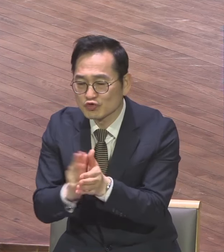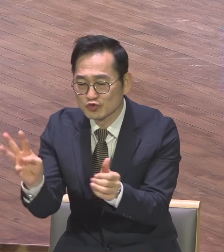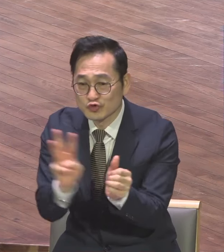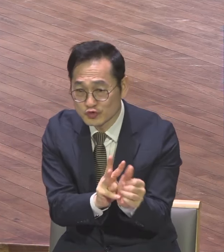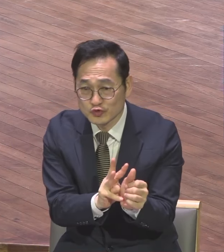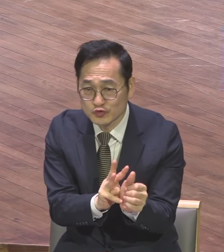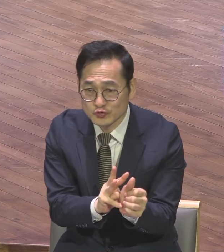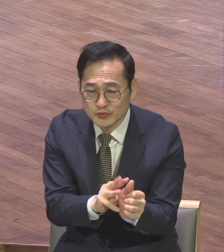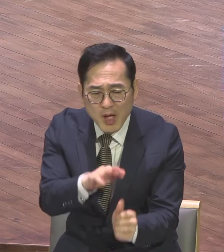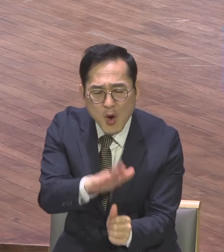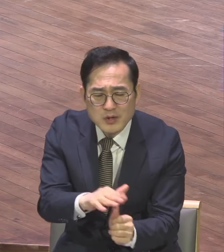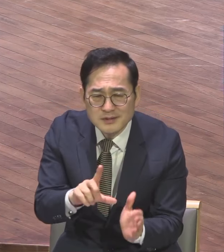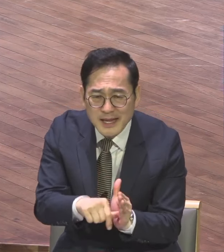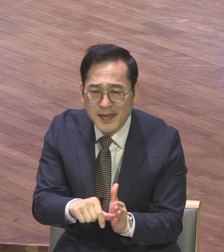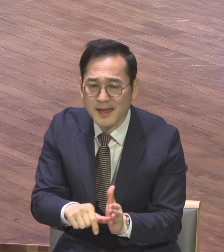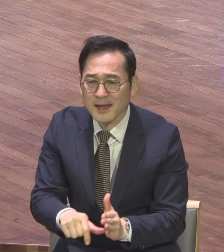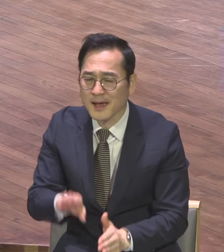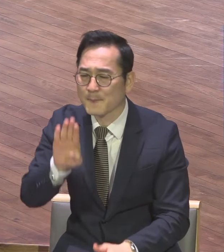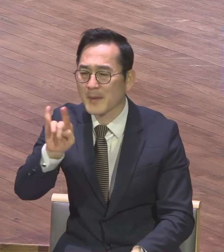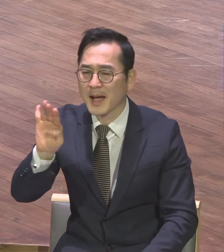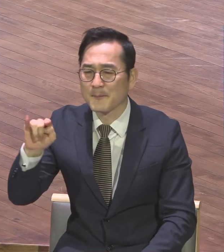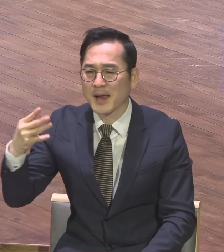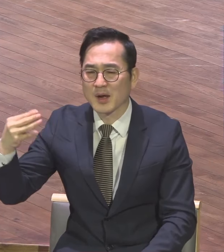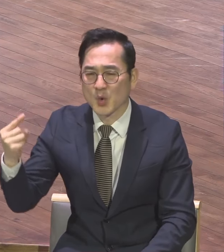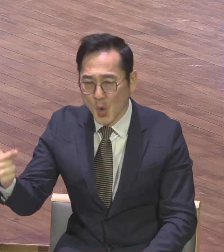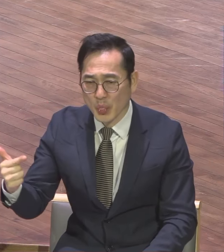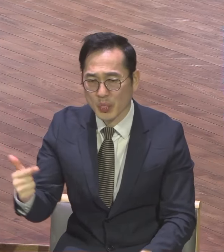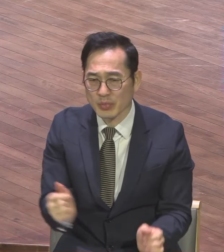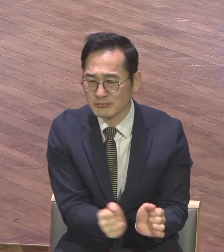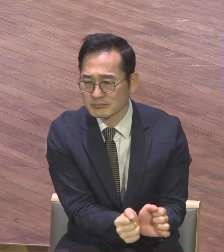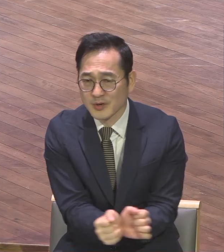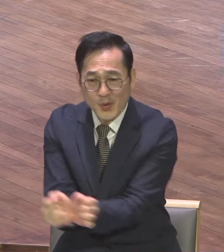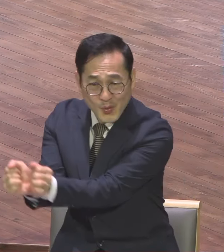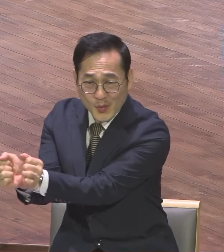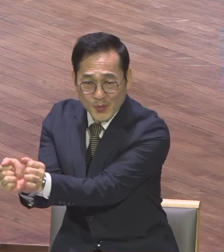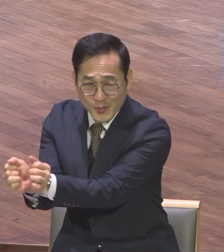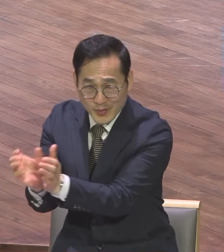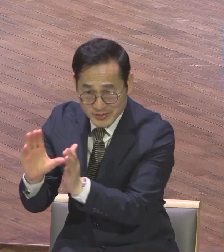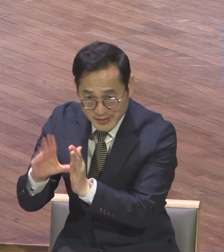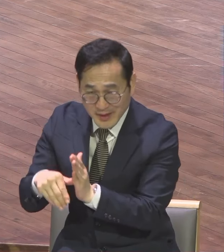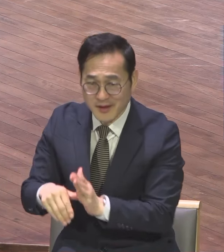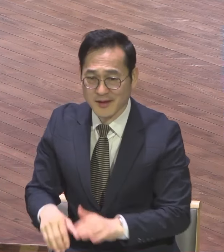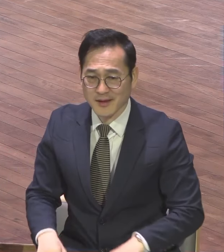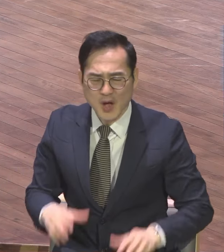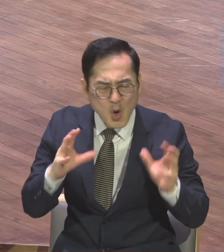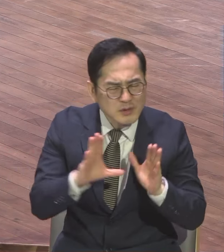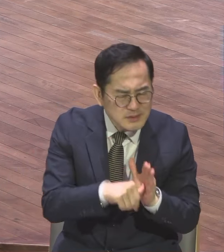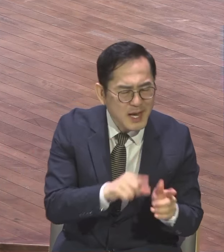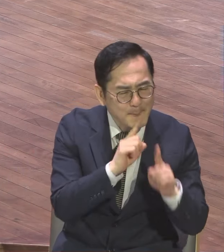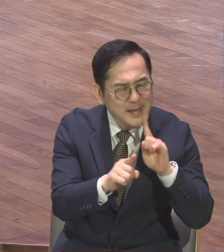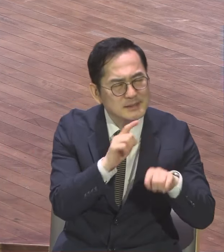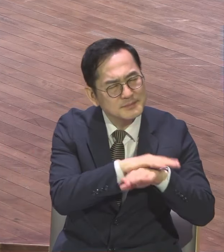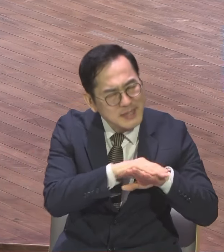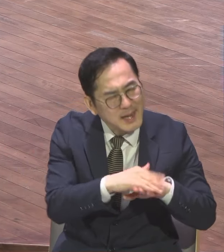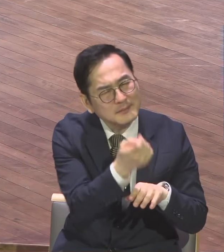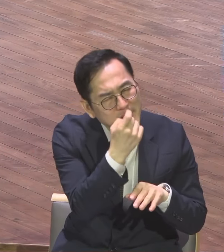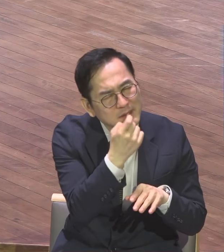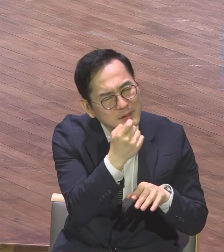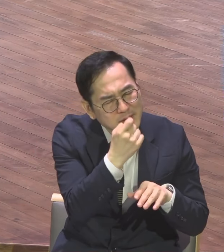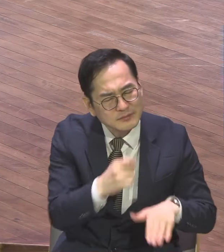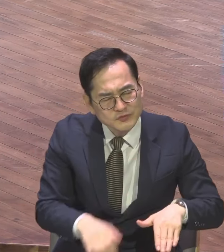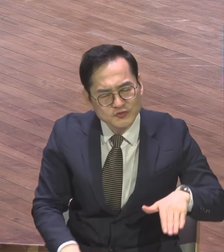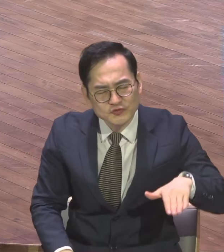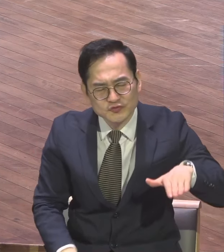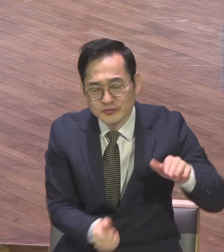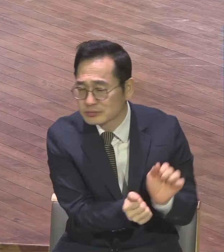시기에 바벨론의 포로로 잡혀갔는데도 이들이 여호와 하나님만을 유일하게 섬기는